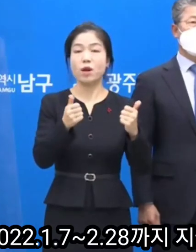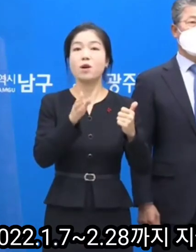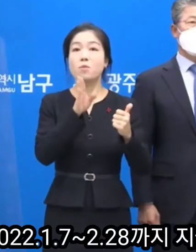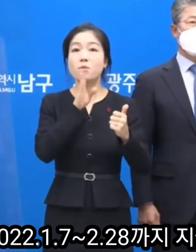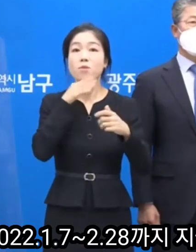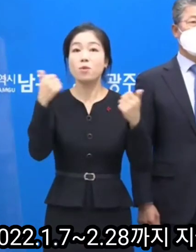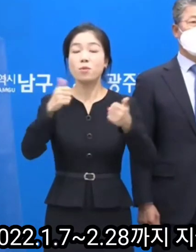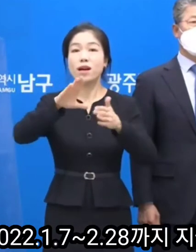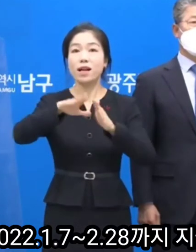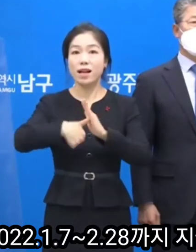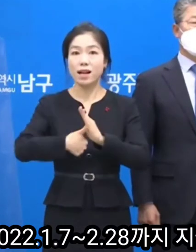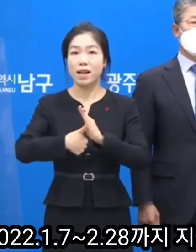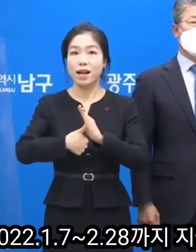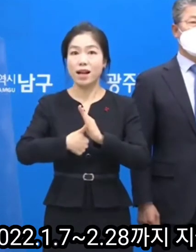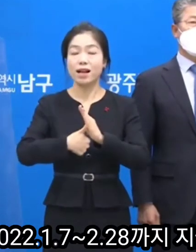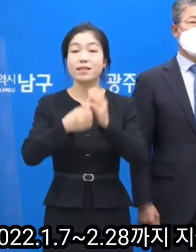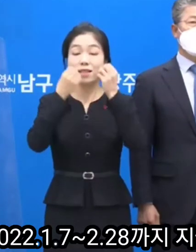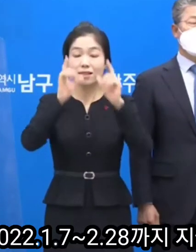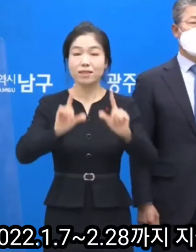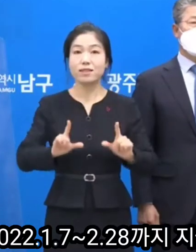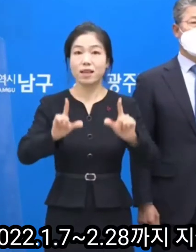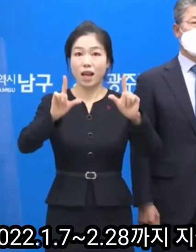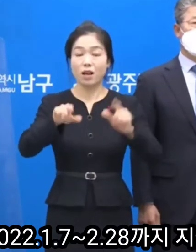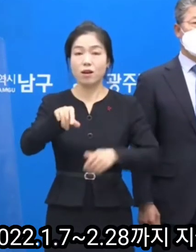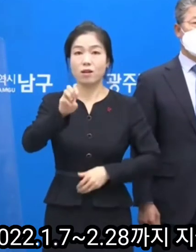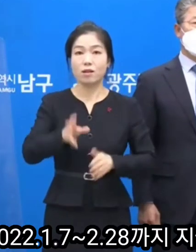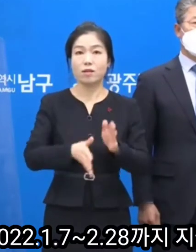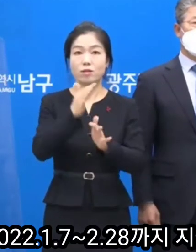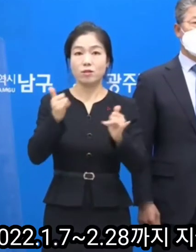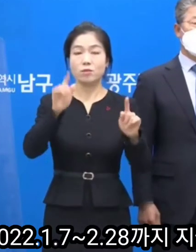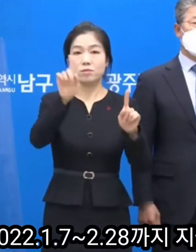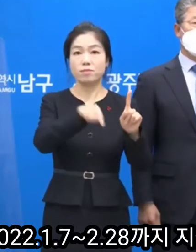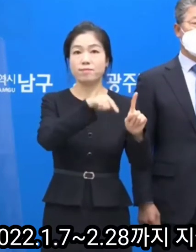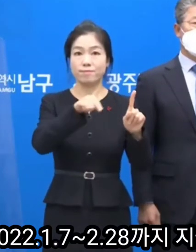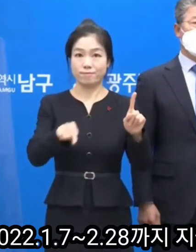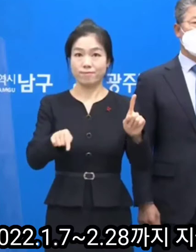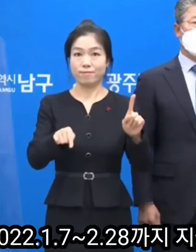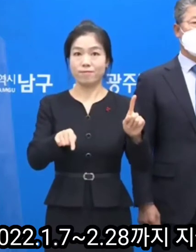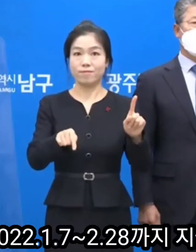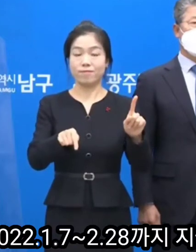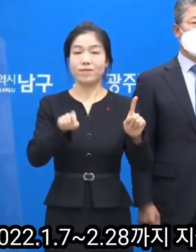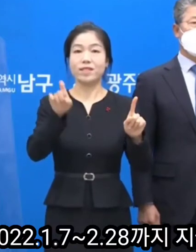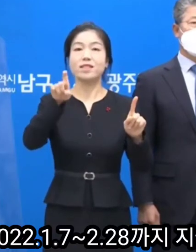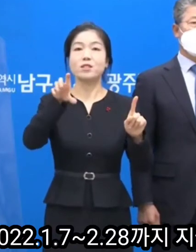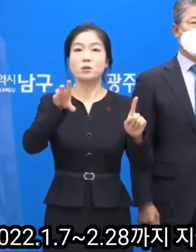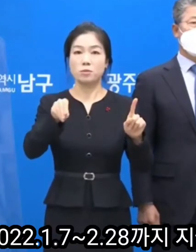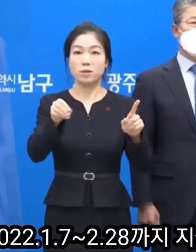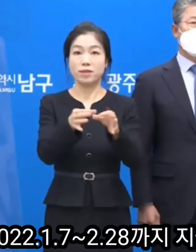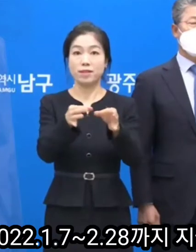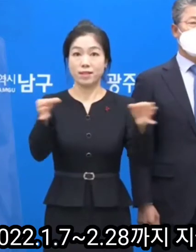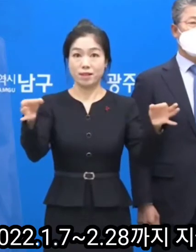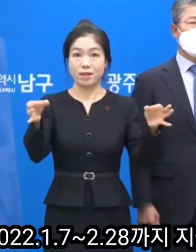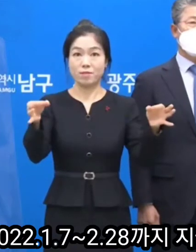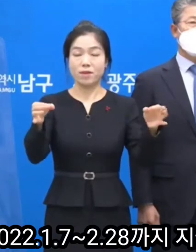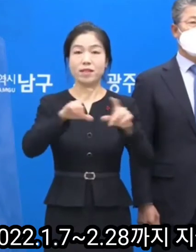본회의에서 이민년 새해에 우리 광주시민 1인당 10만원씩